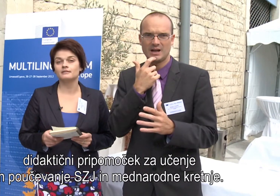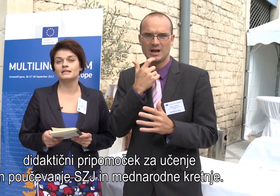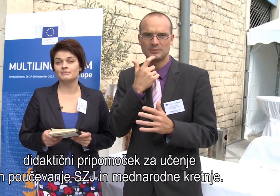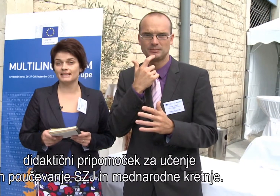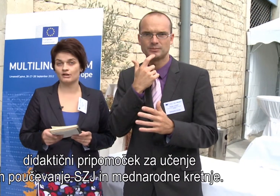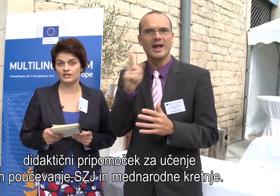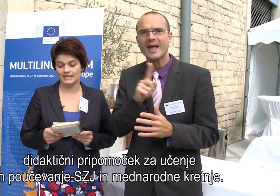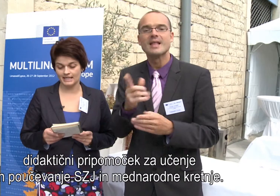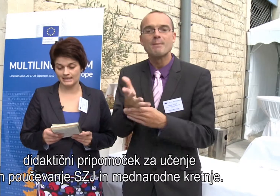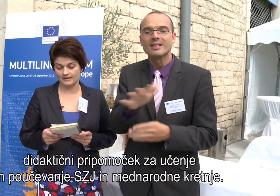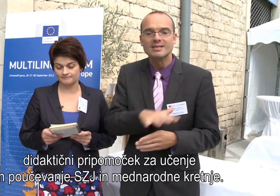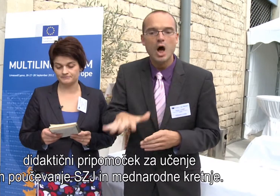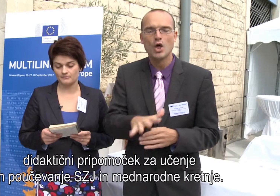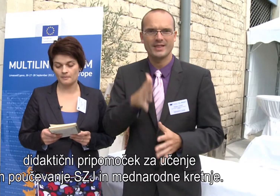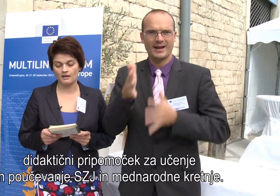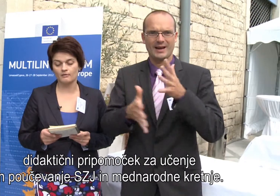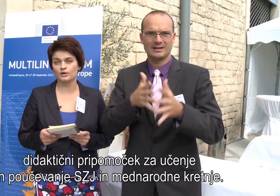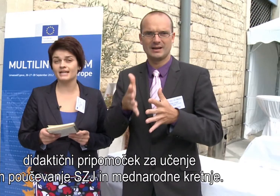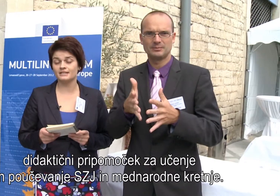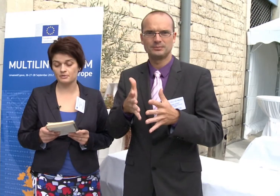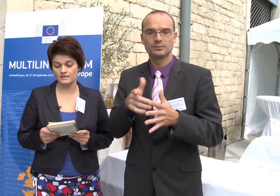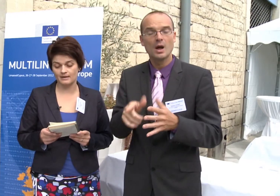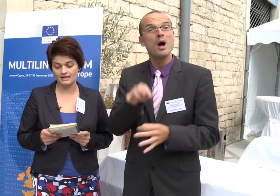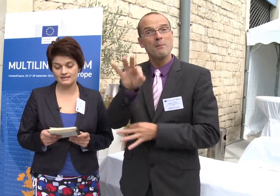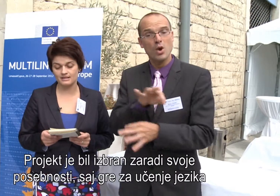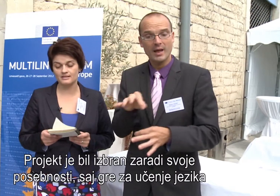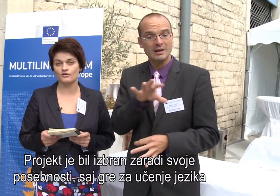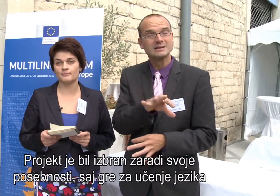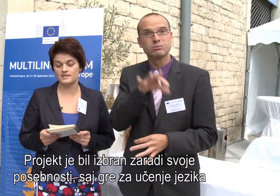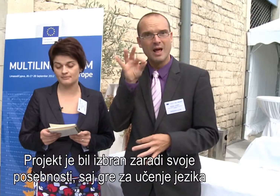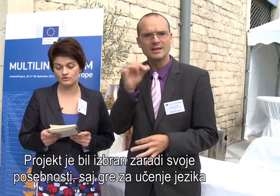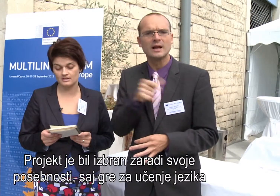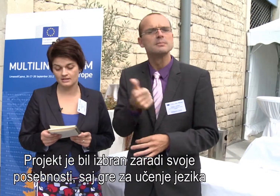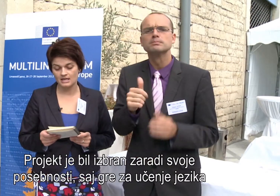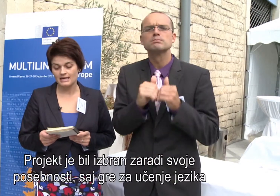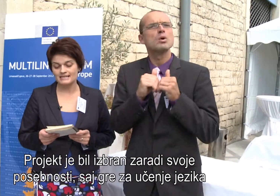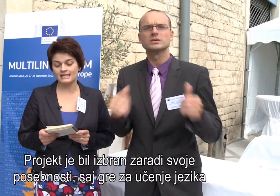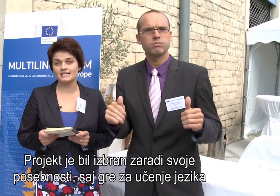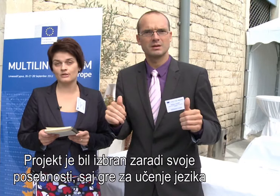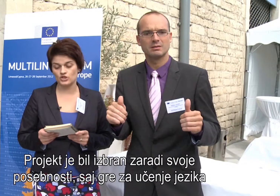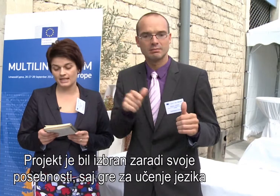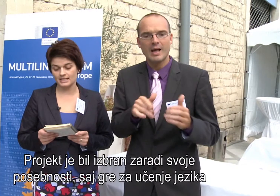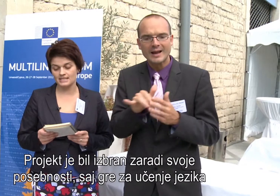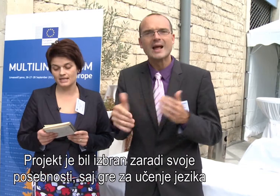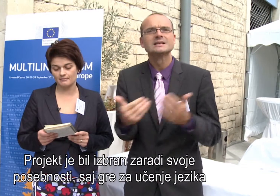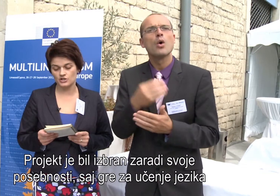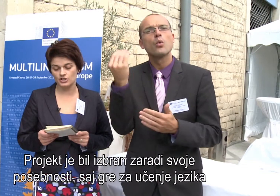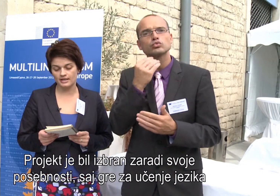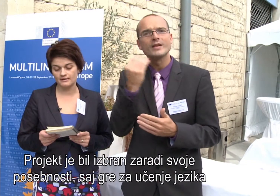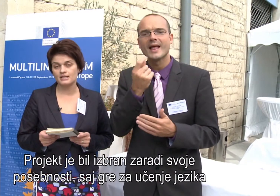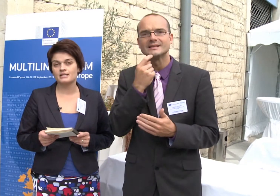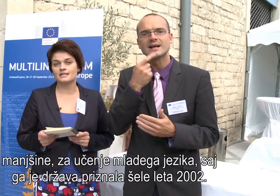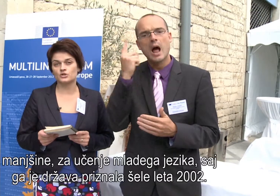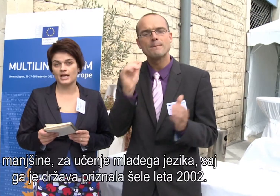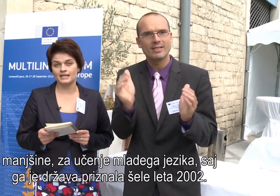jezika in mednarodne kretnje. Projekt je bil izbran zaradi svoje posebnosti, saj gre za učenje jezika